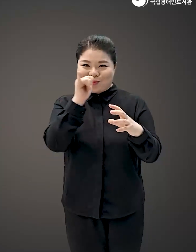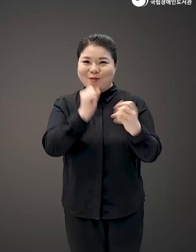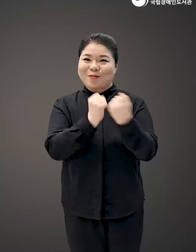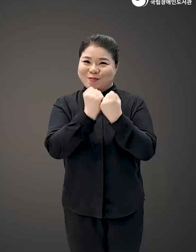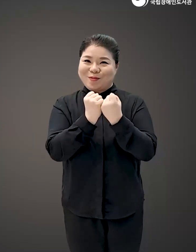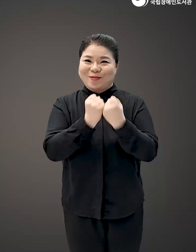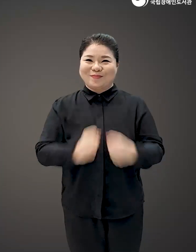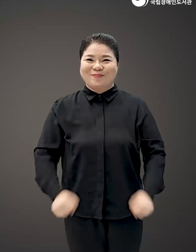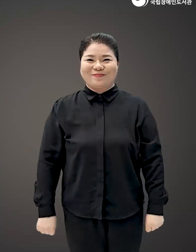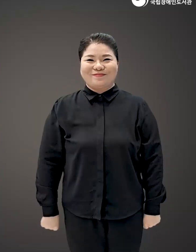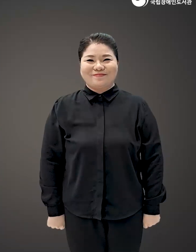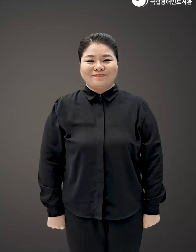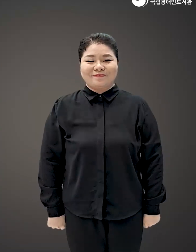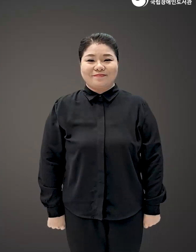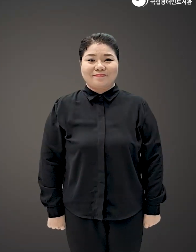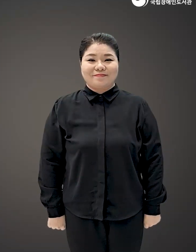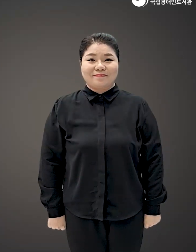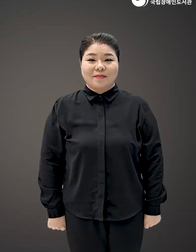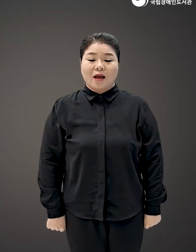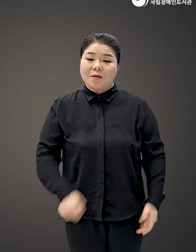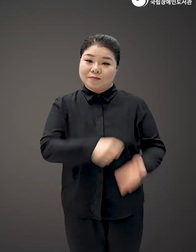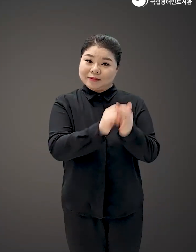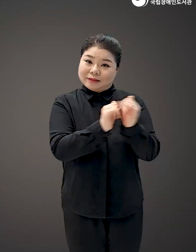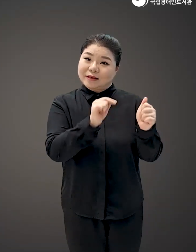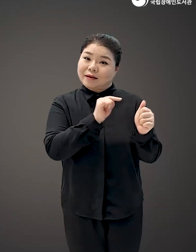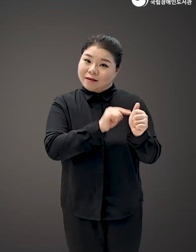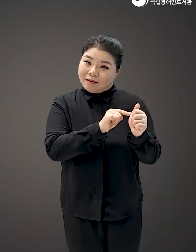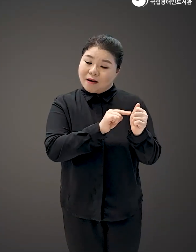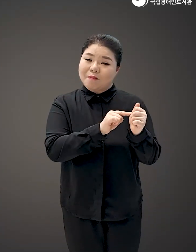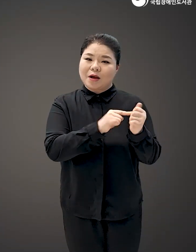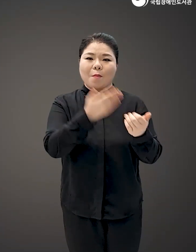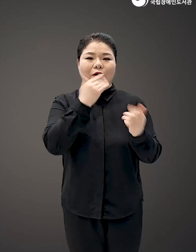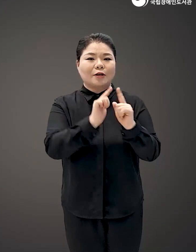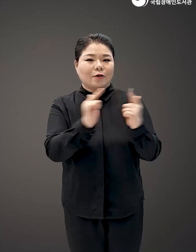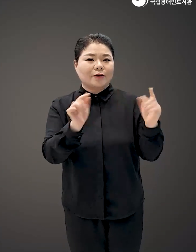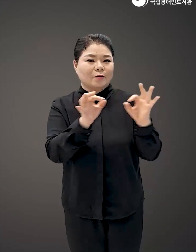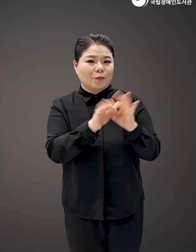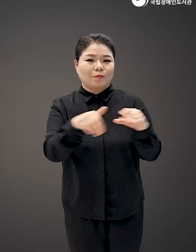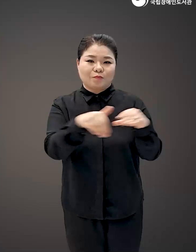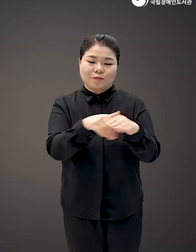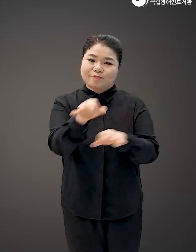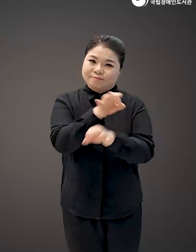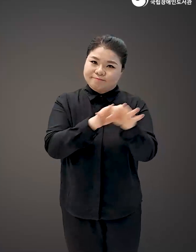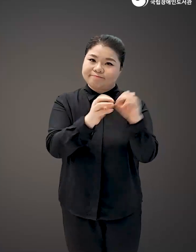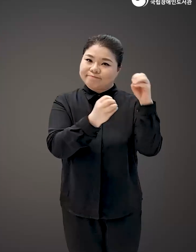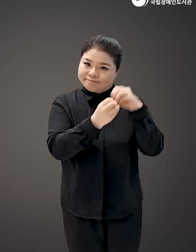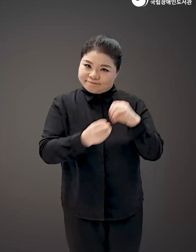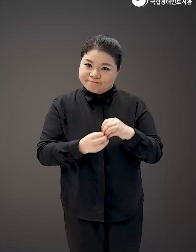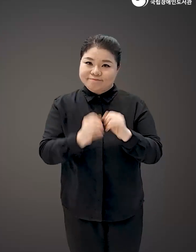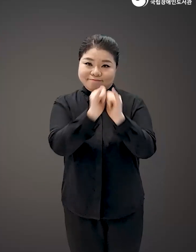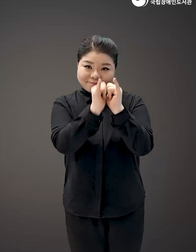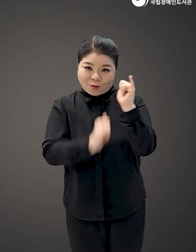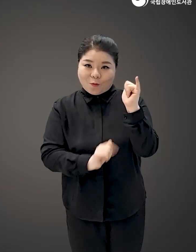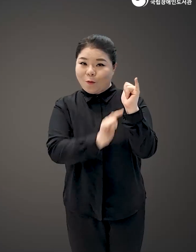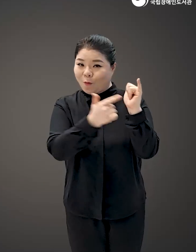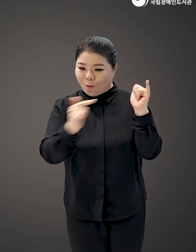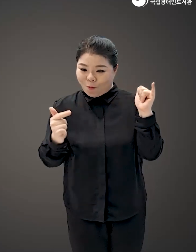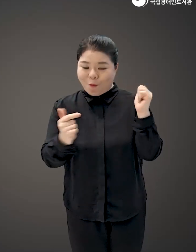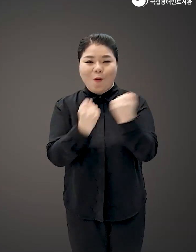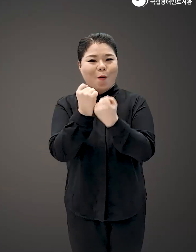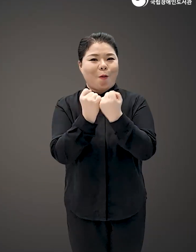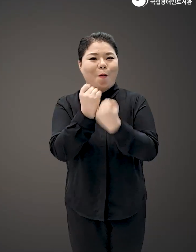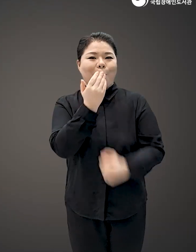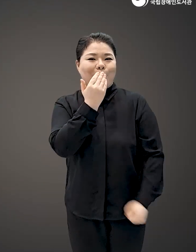있죠. 위와 같은 이유로 저자는 음식을 통해 문화, 경제, 전통,